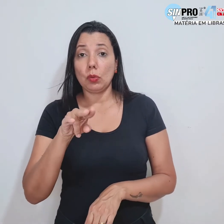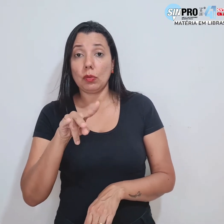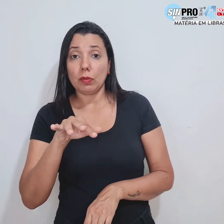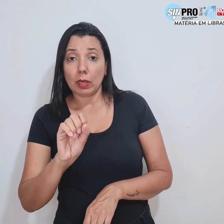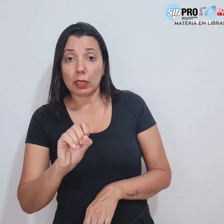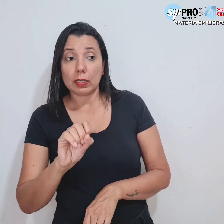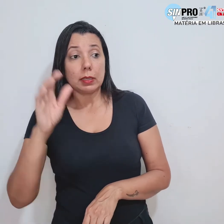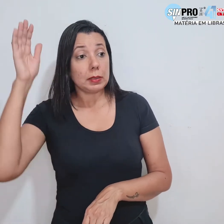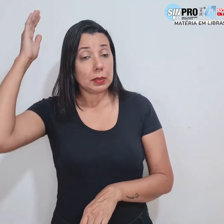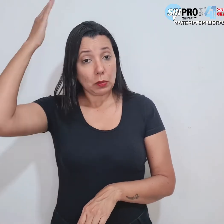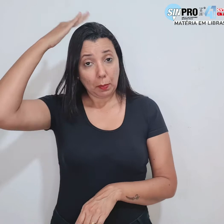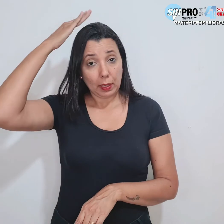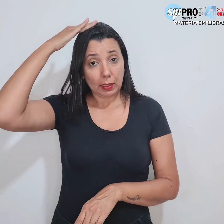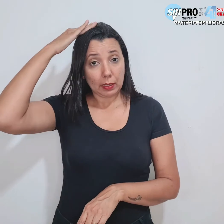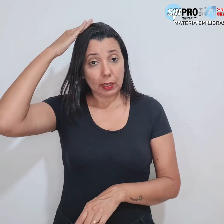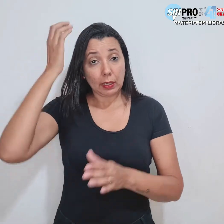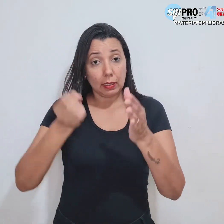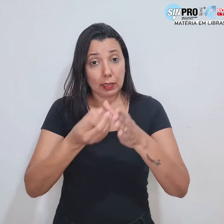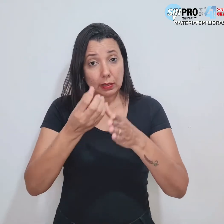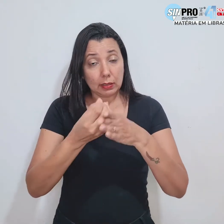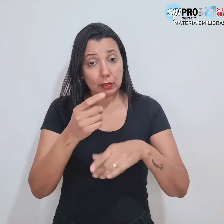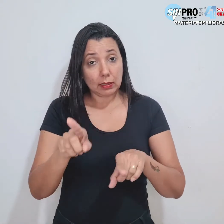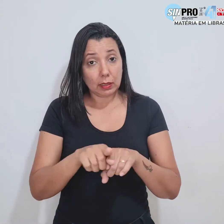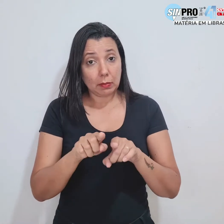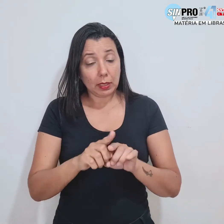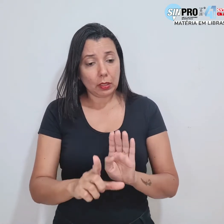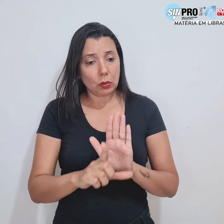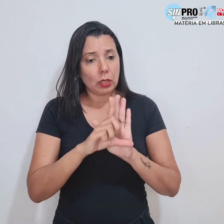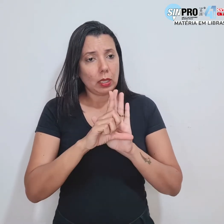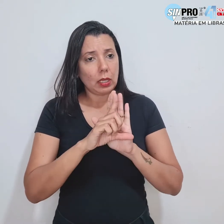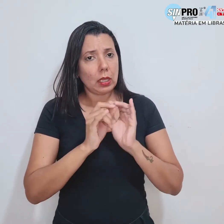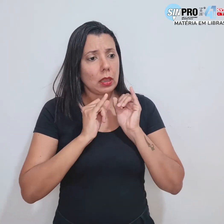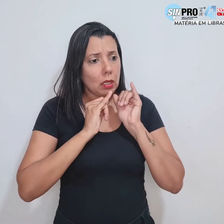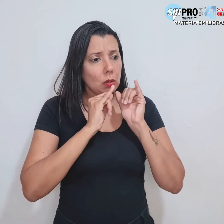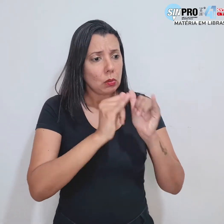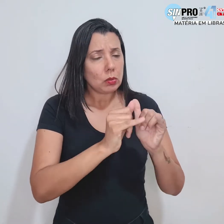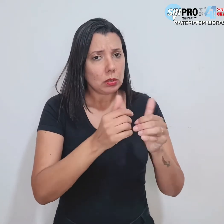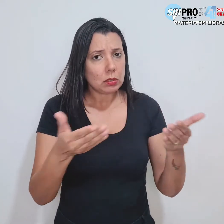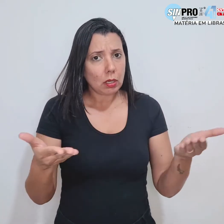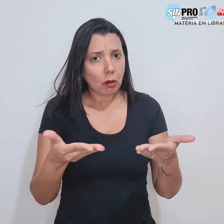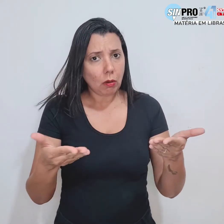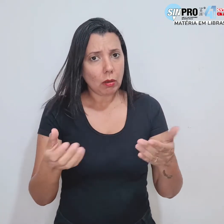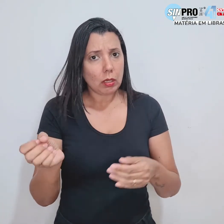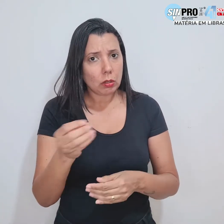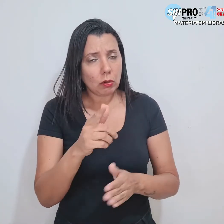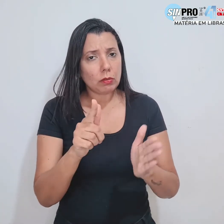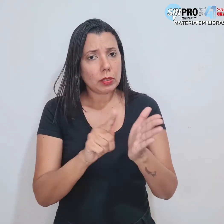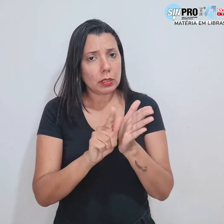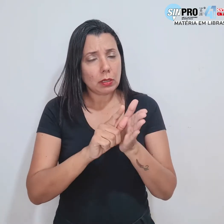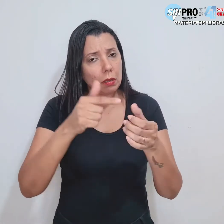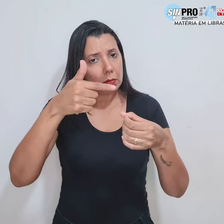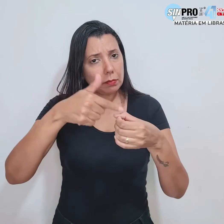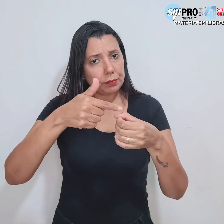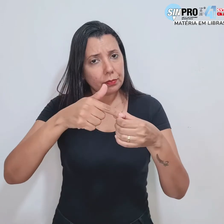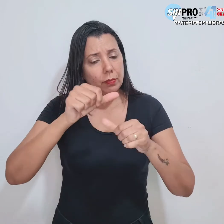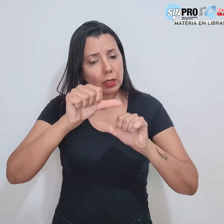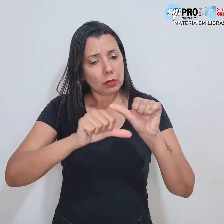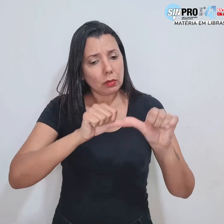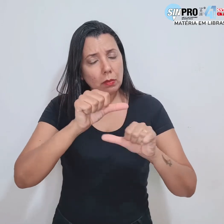Paraná. Enquanto a reclamação originária do Legislativo denunciava a manobra da atual gestão da Petrobras ao